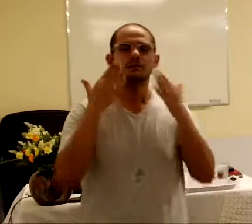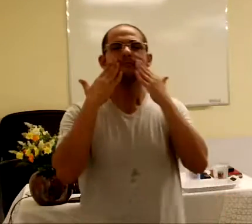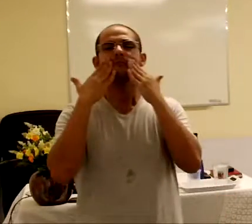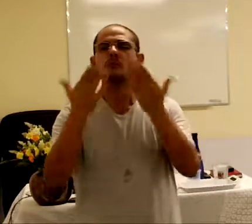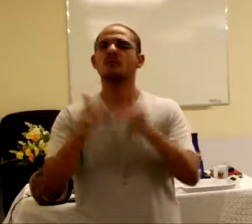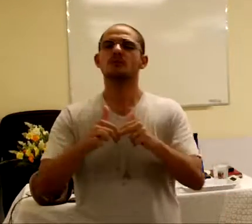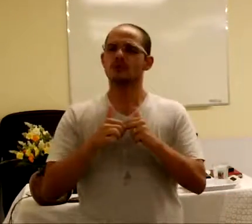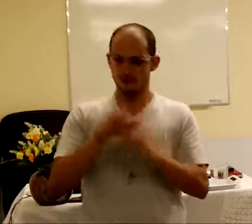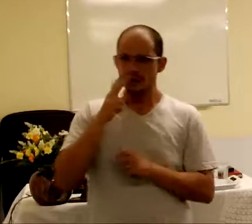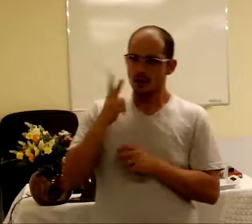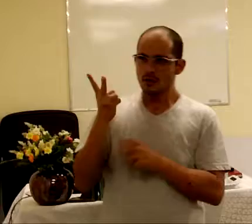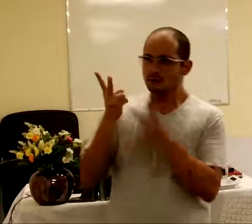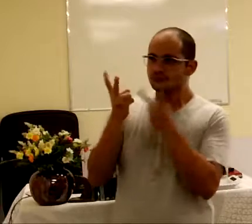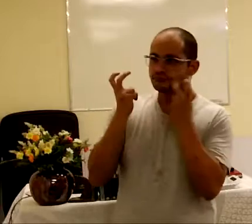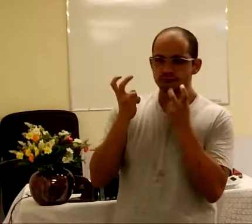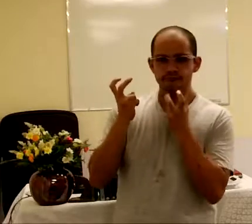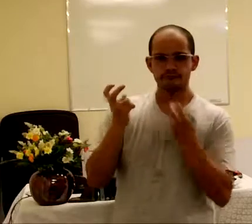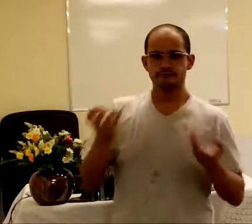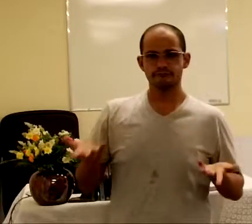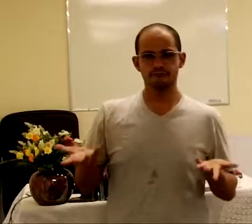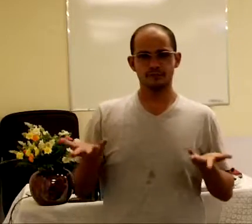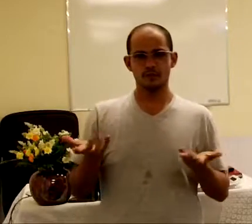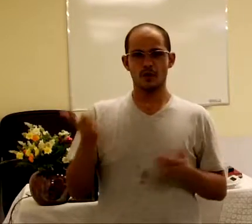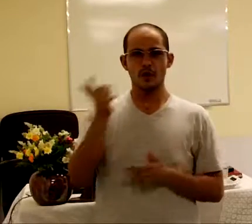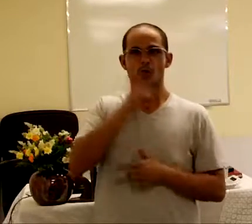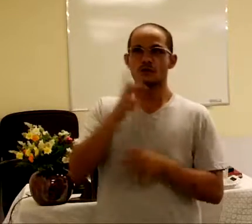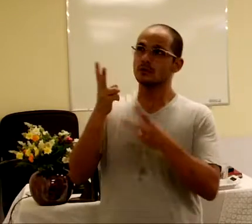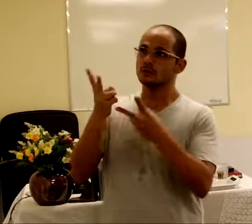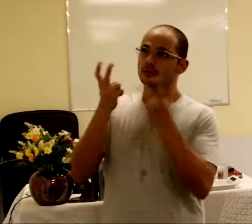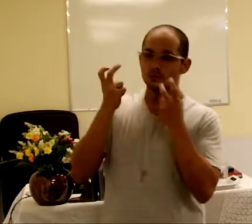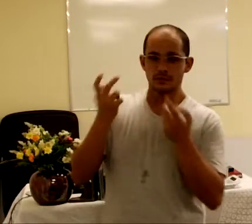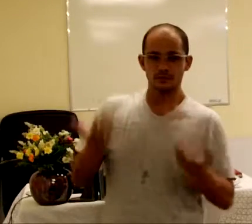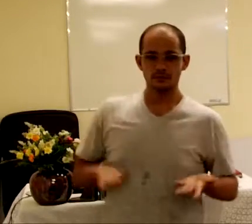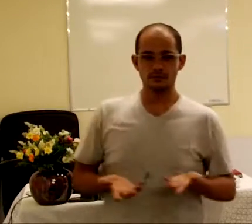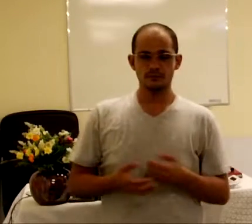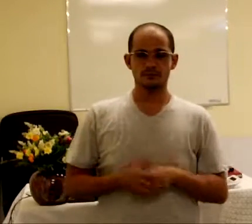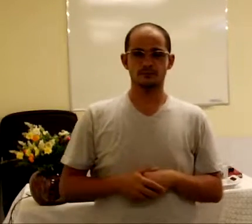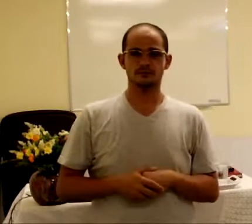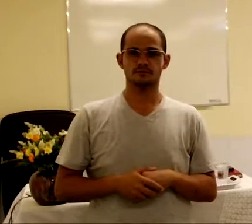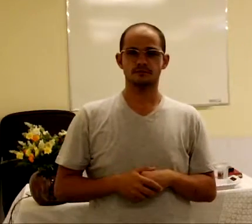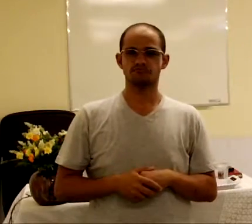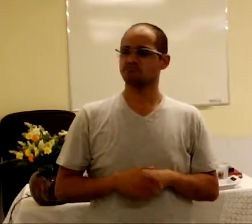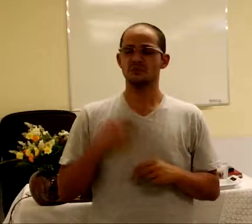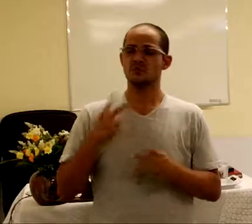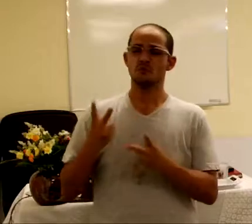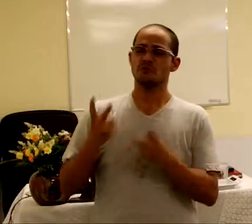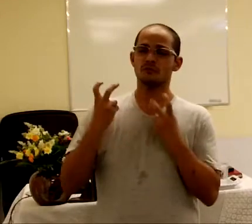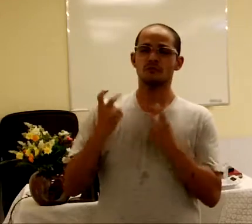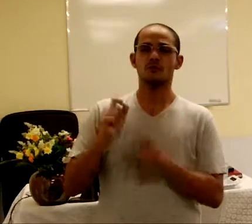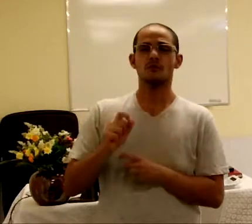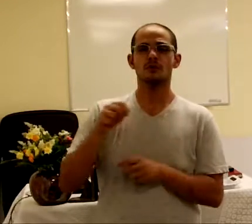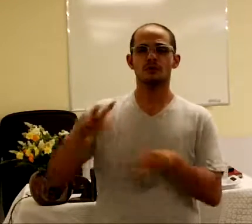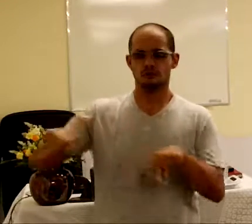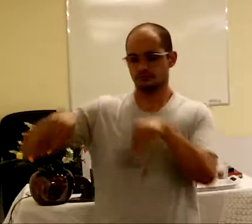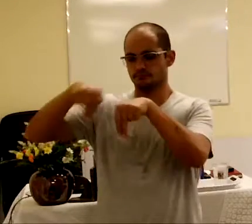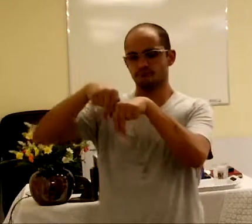vai conseguir ver? Você vai dar conta de ver? Mal a gente consegue ver o nosso mentor assim, quando ele dá uma